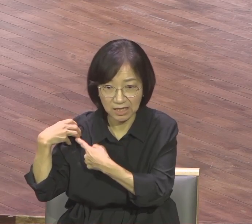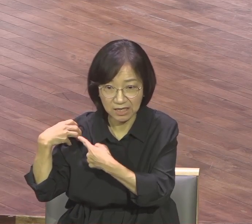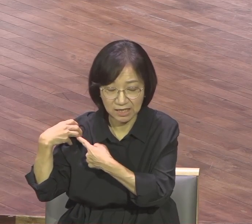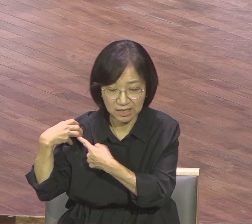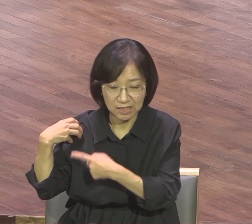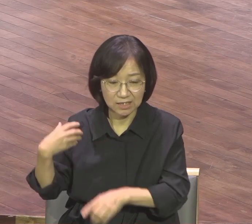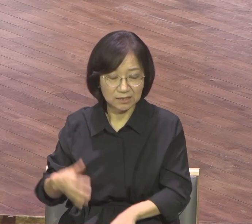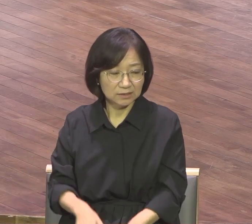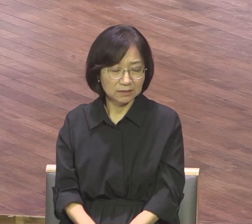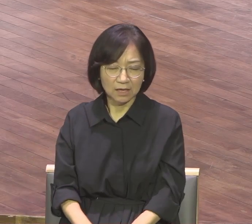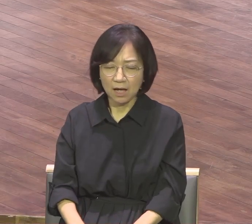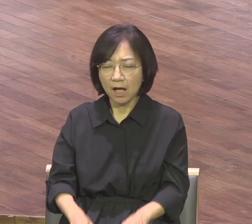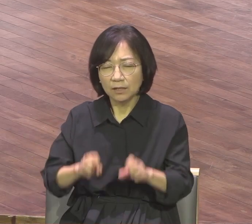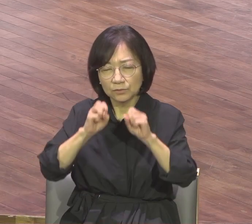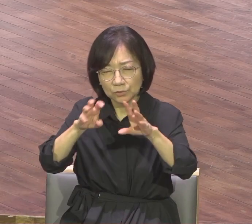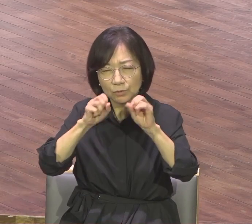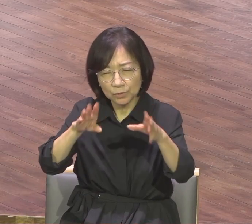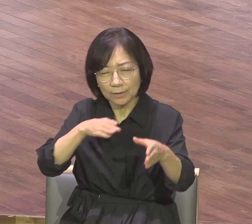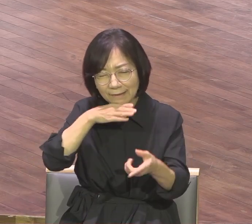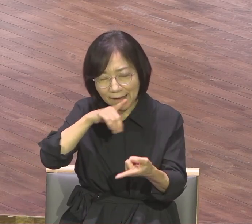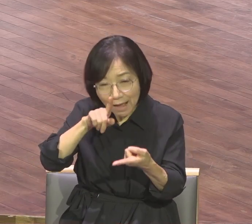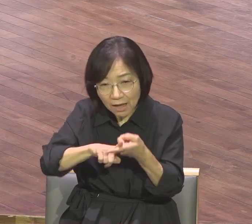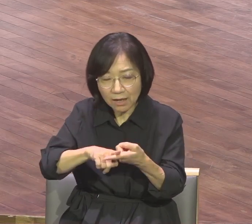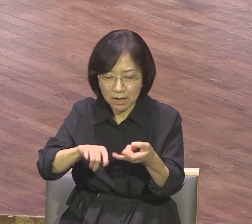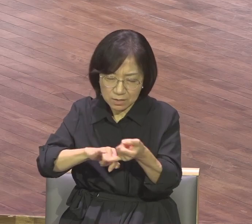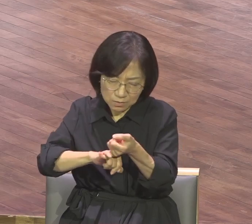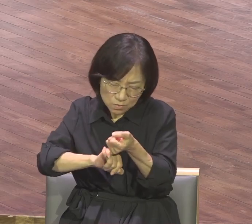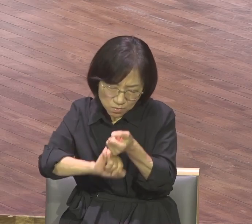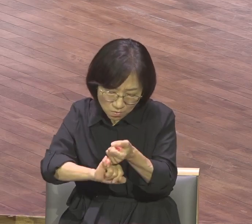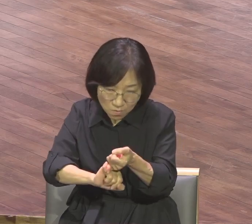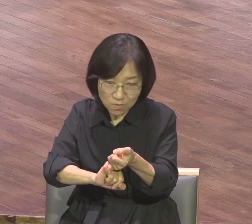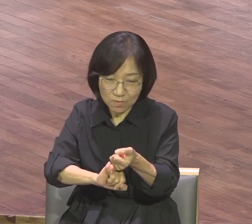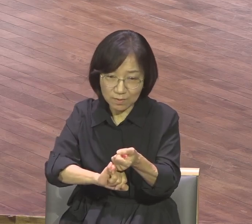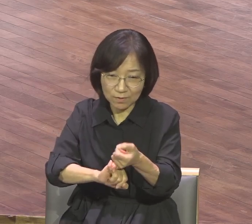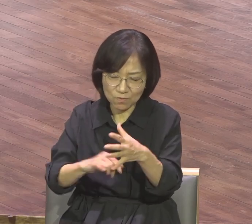전도의 당연성, 필연성, 절대성이 담긴 메시지예요.